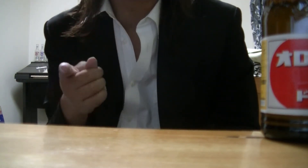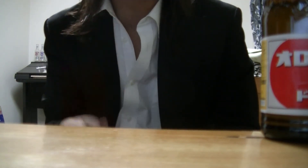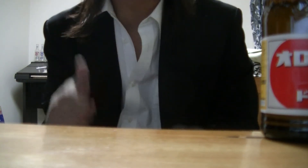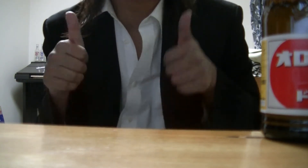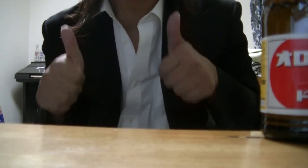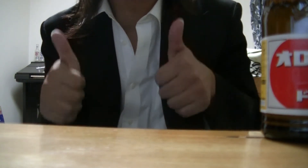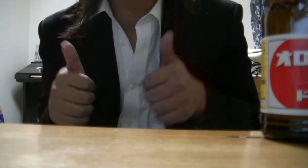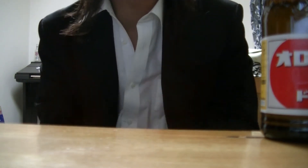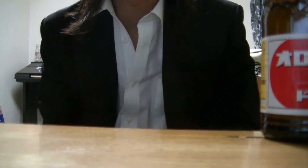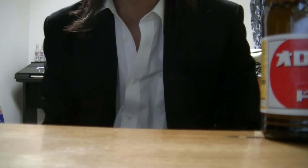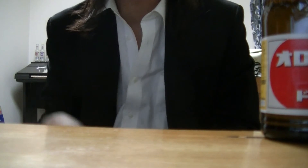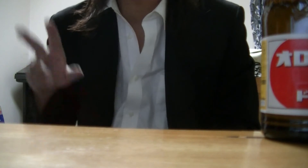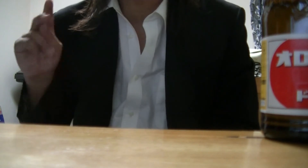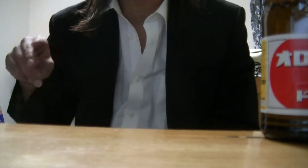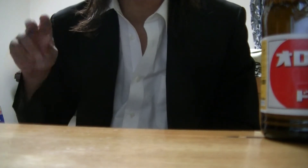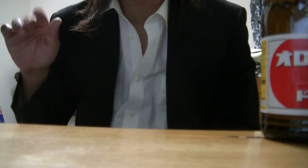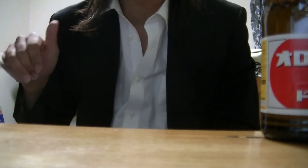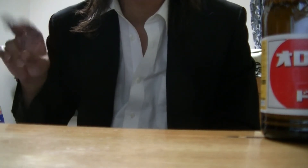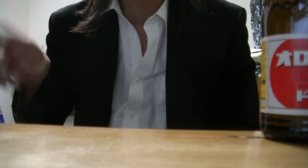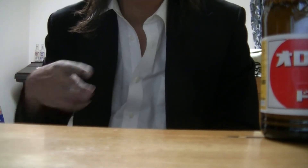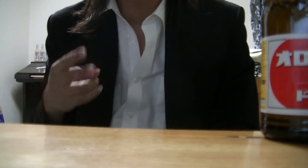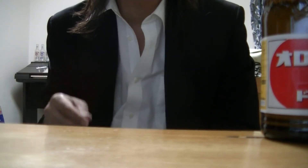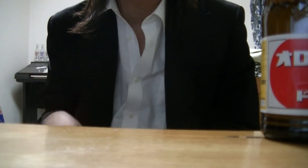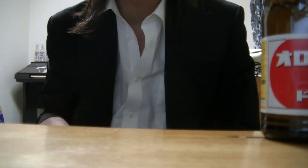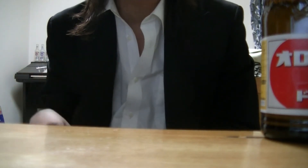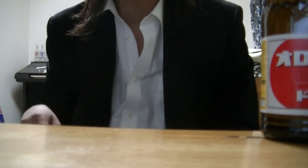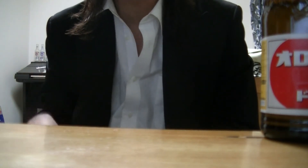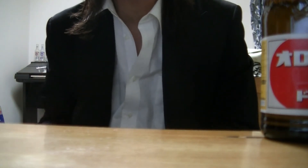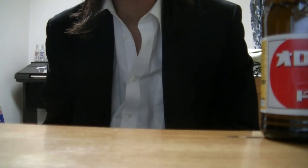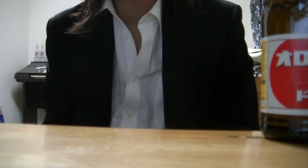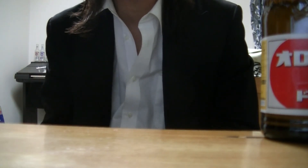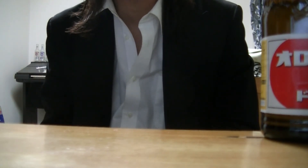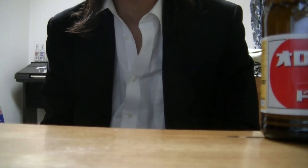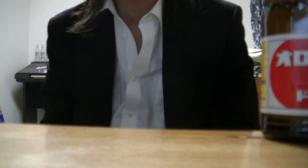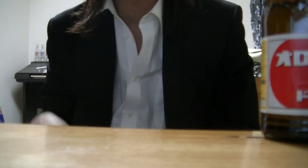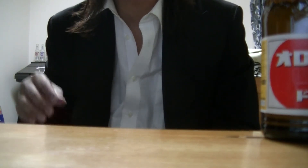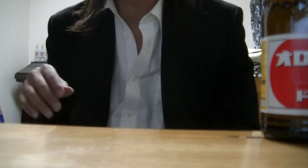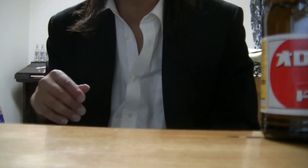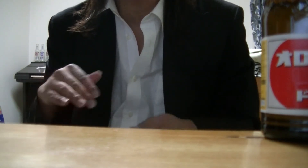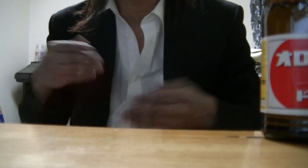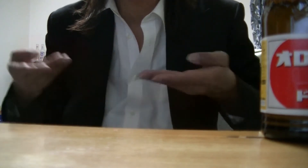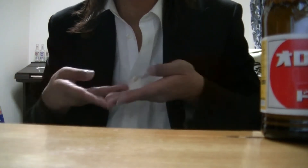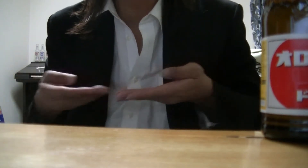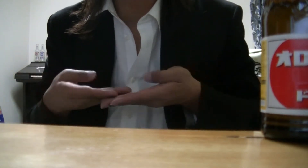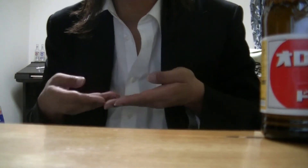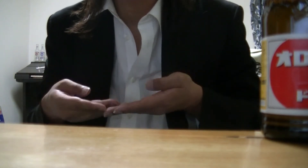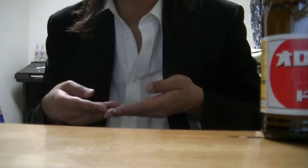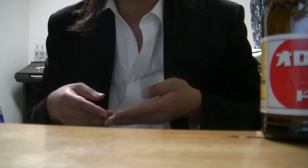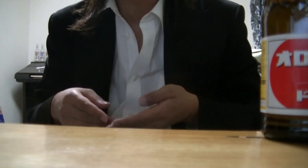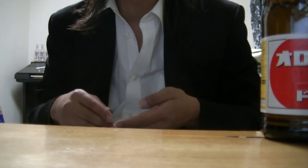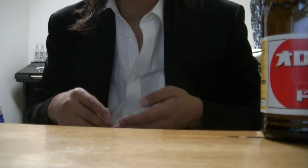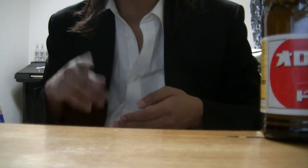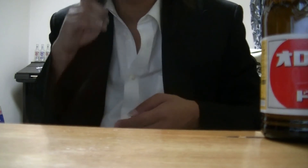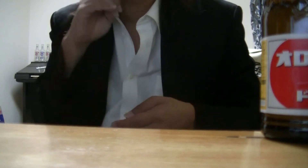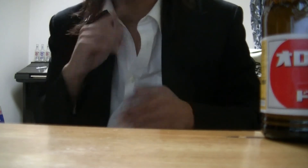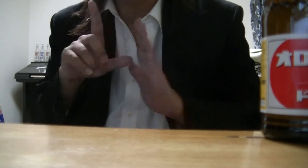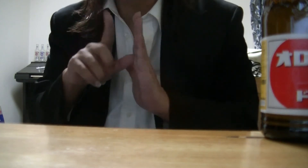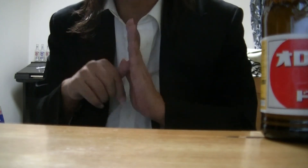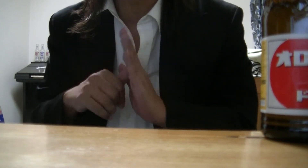の香取少年、ヤンキーの香取さんがディズニーランドのアルバイトをしている時にダメダメだった時に、たくさんの素晴らしい